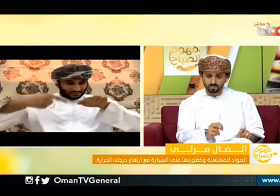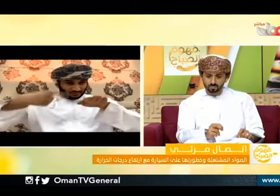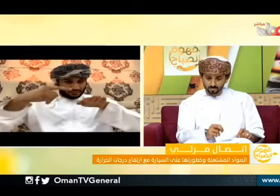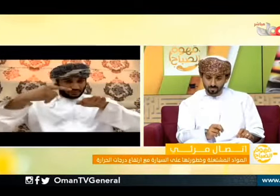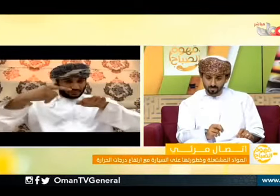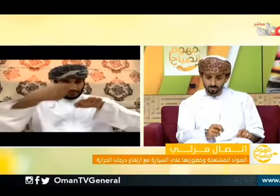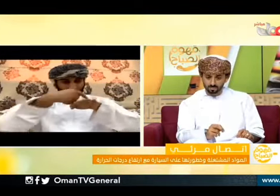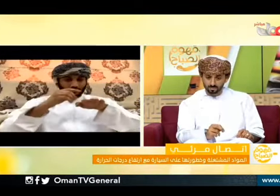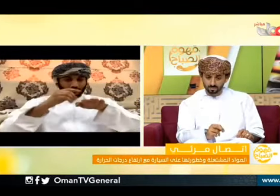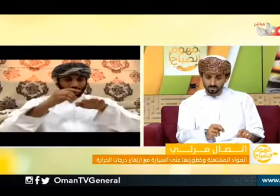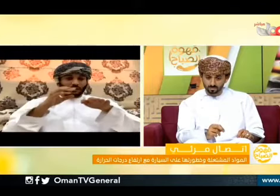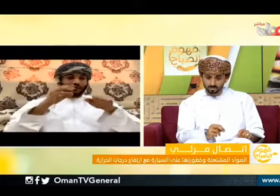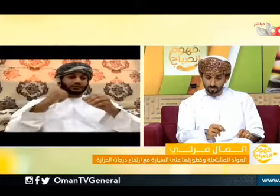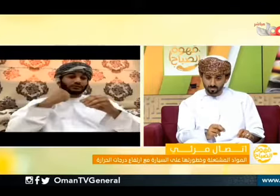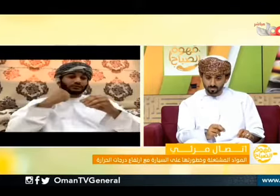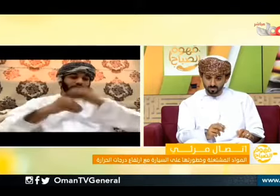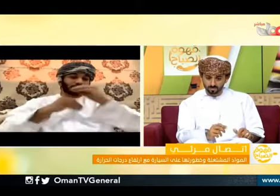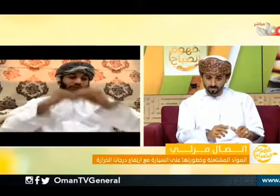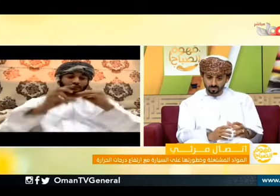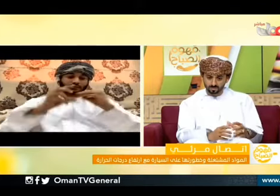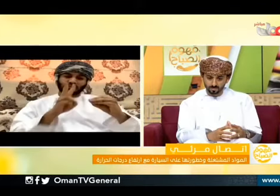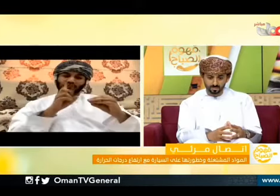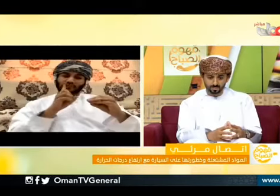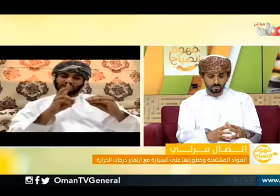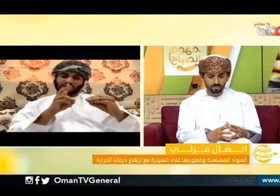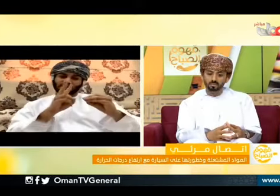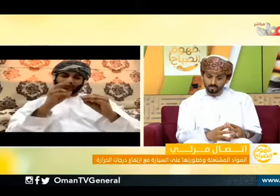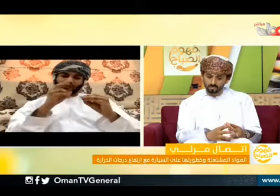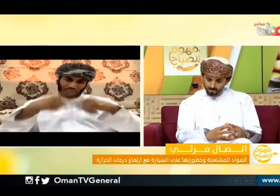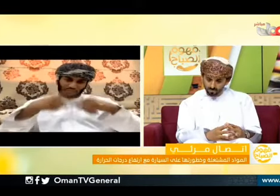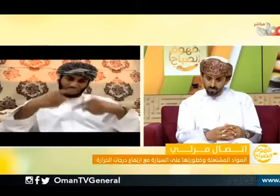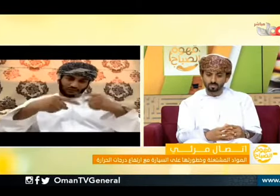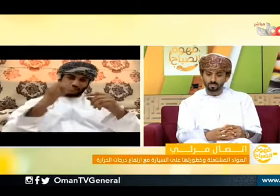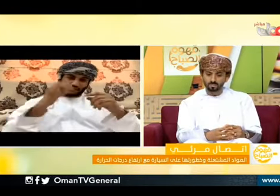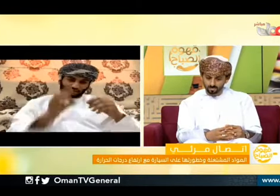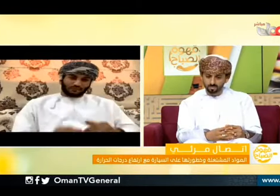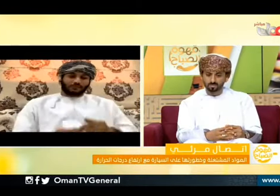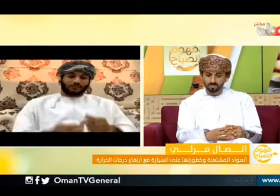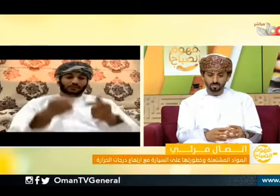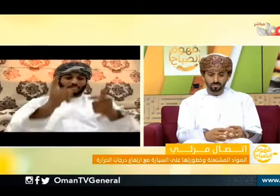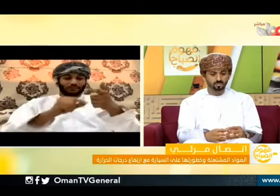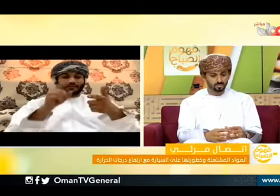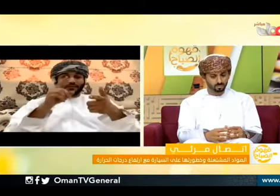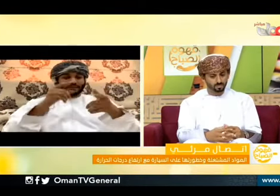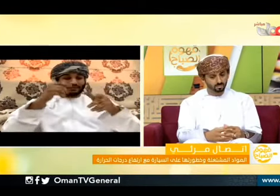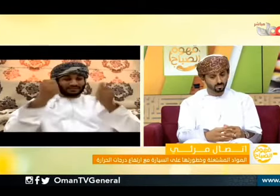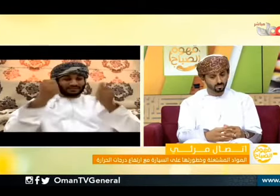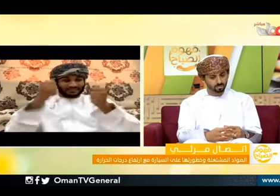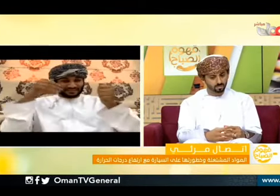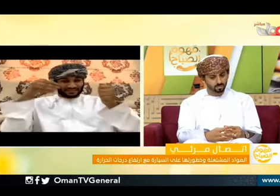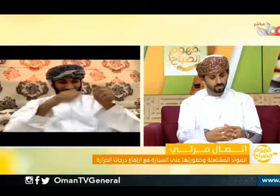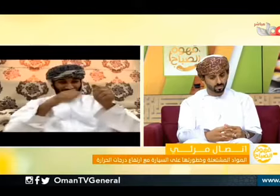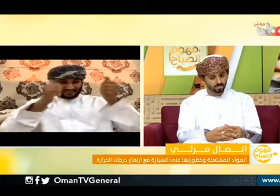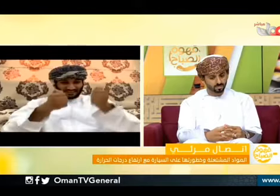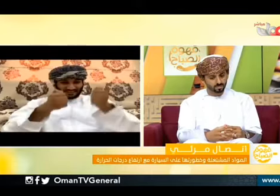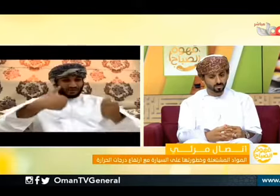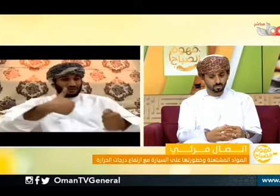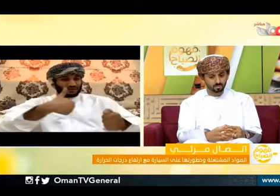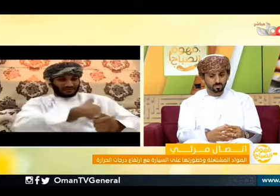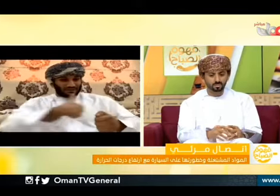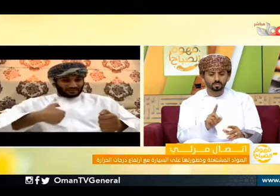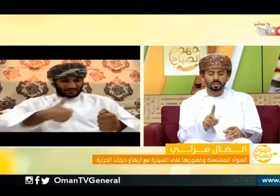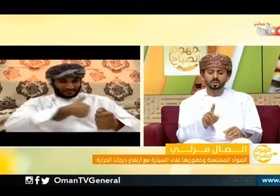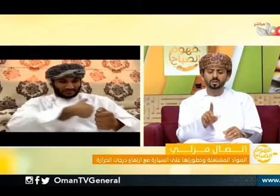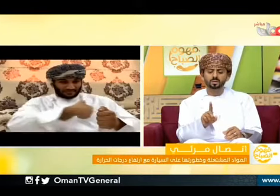نعم، ايضا بعد ما الاطارات وعلى الماكينه نبدل السيار، نبدل الاطارات كل سنتين او ثلاث سنوات